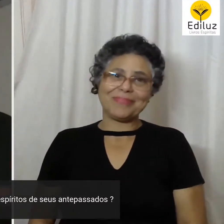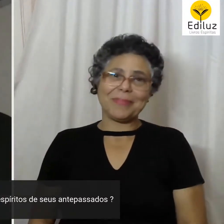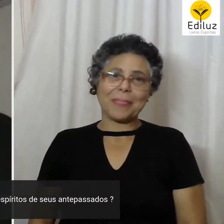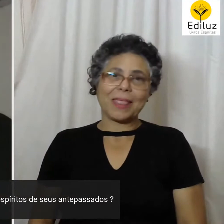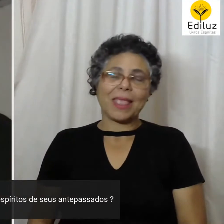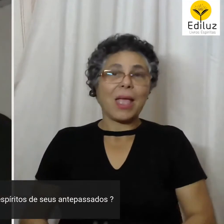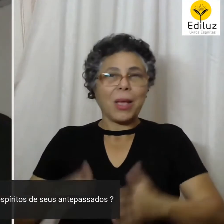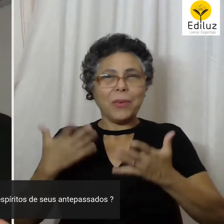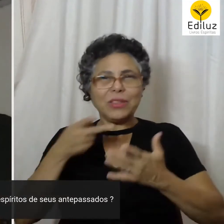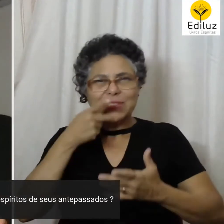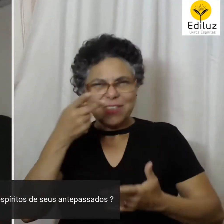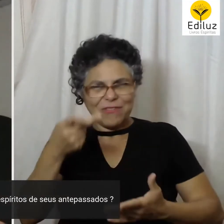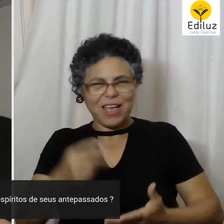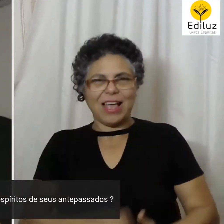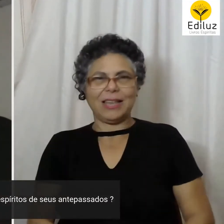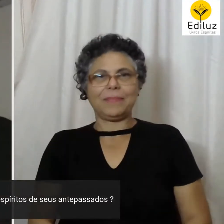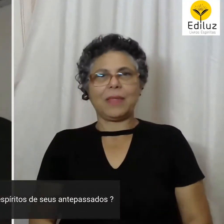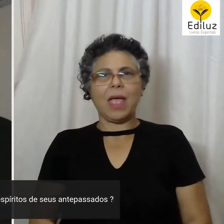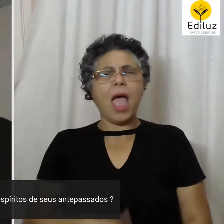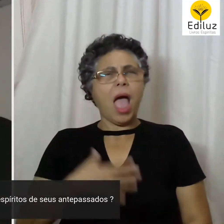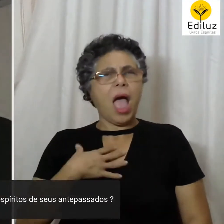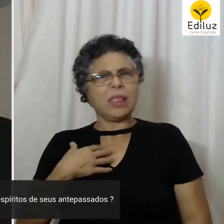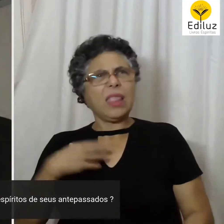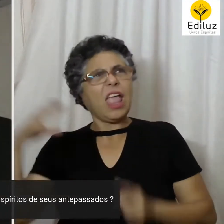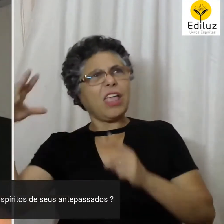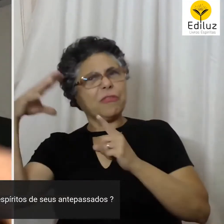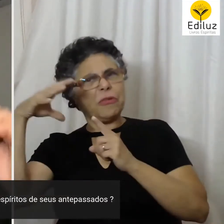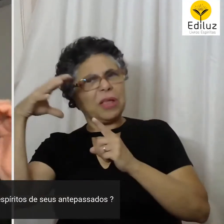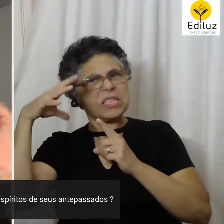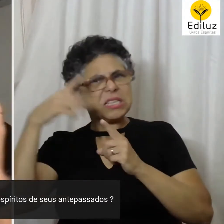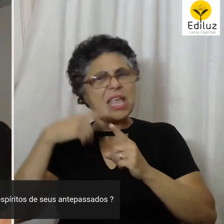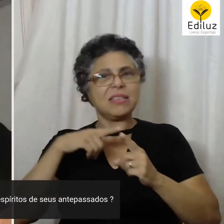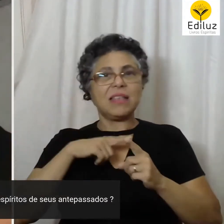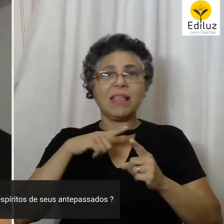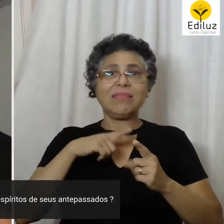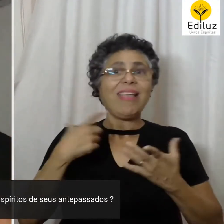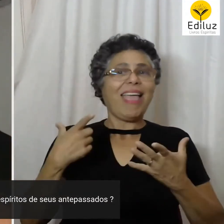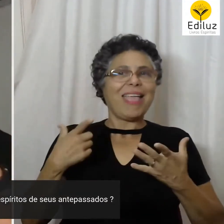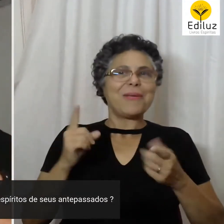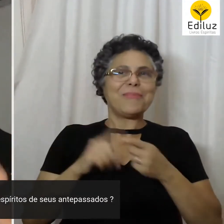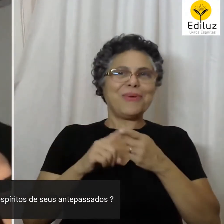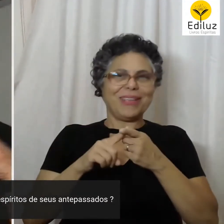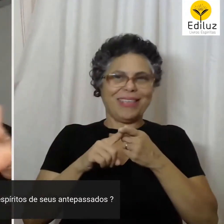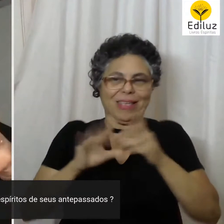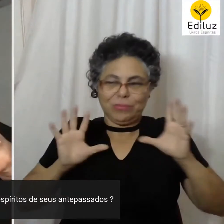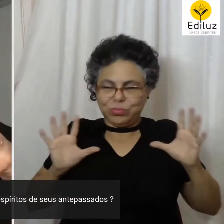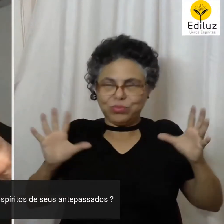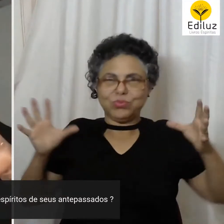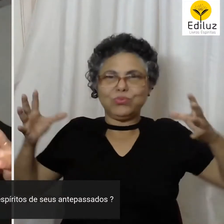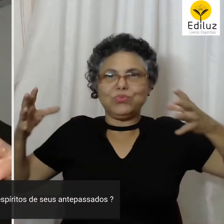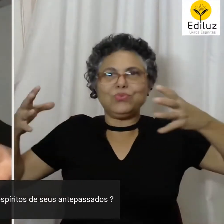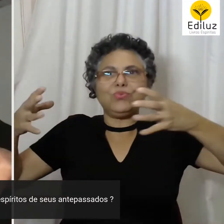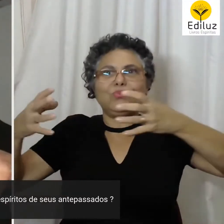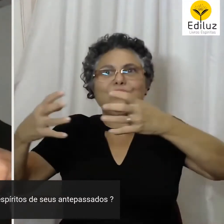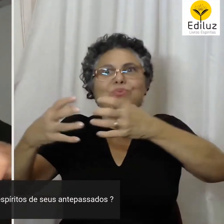quando você diz assim, nós somos influenciados porque estamos imersos num campo